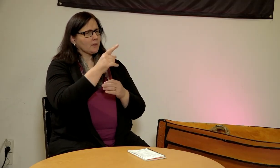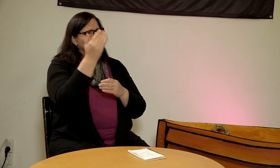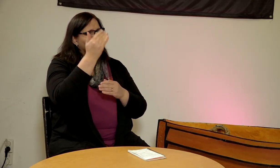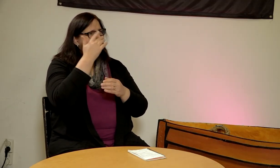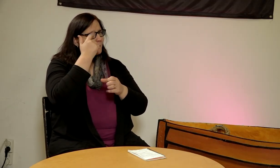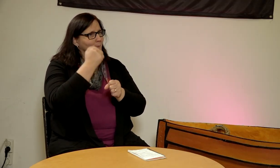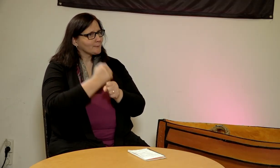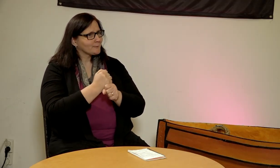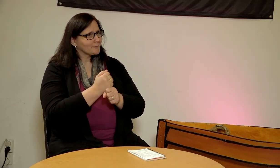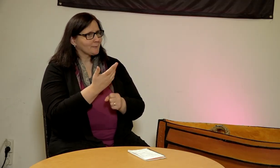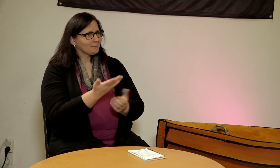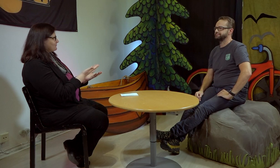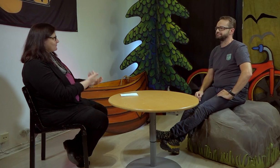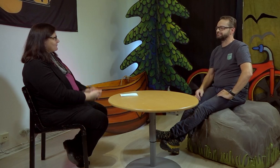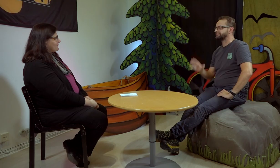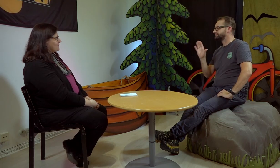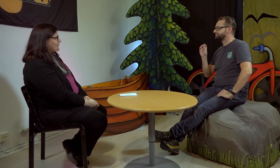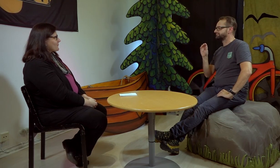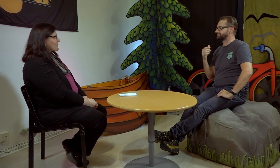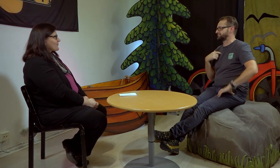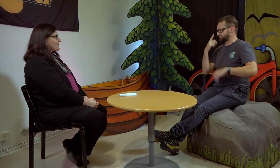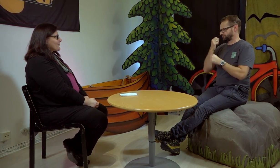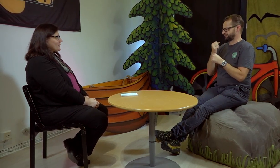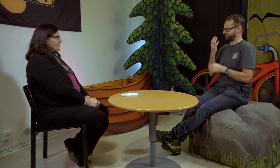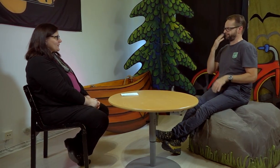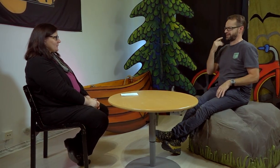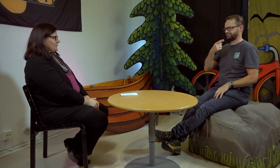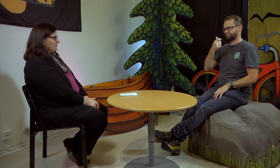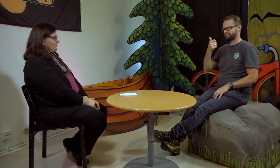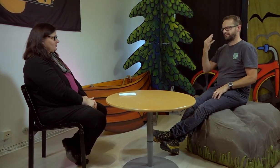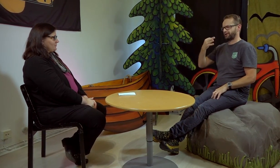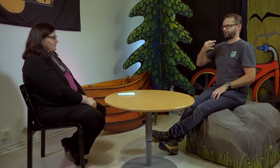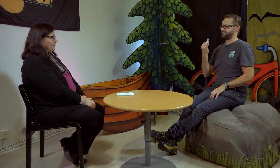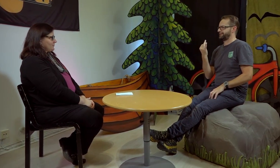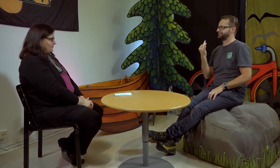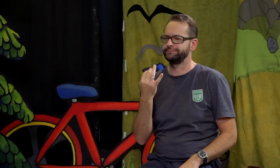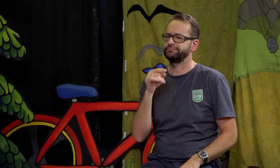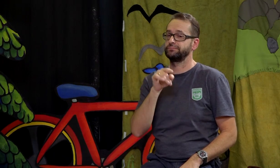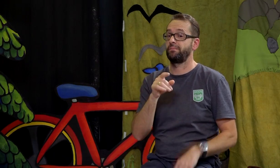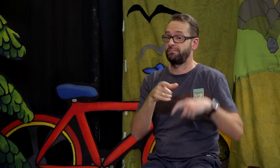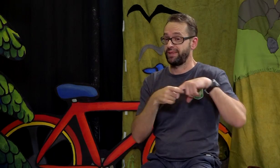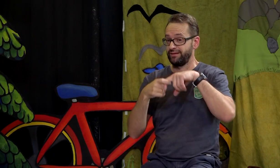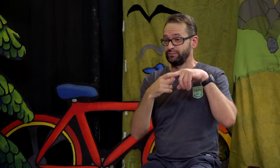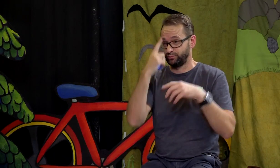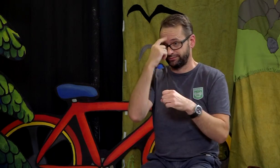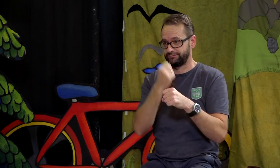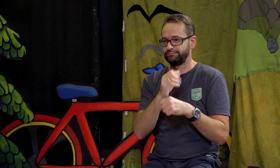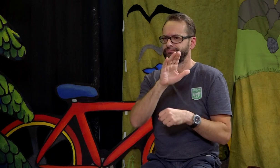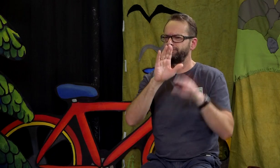vielä. Kuinka sinä olet tullut uskoon? Tulin uskoon 1987. Tutustuin perheeseen, jossa oli